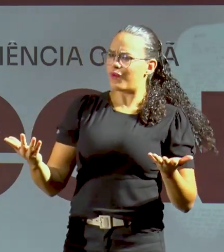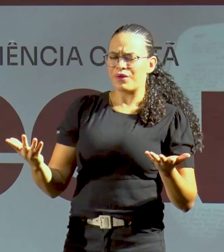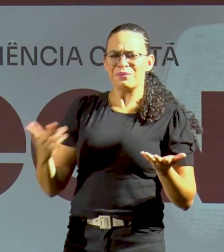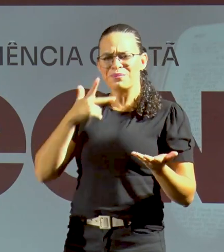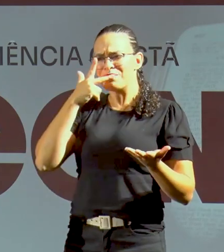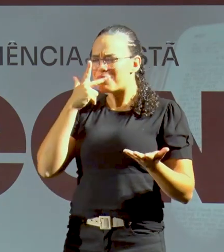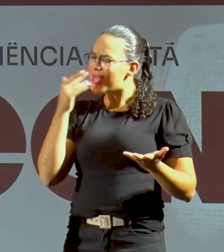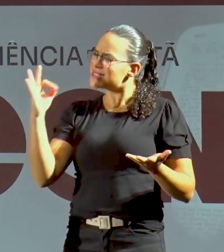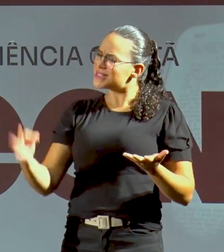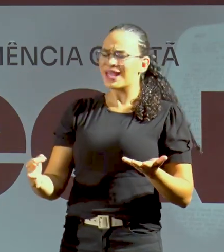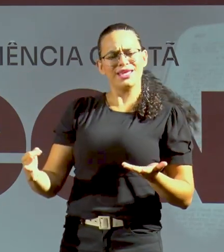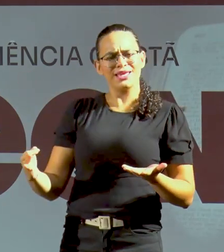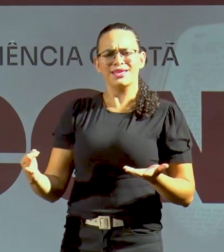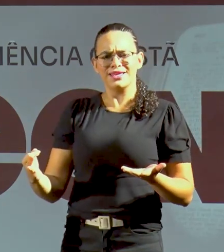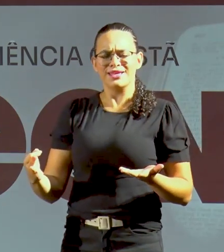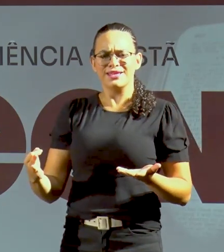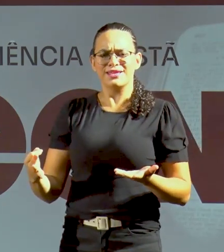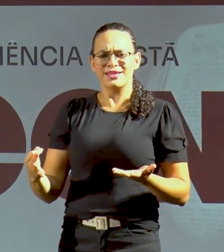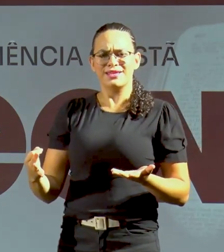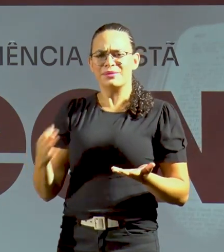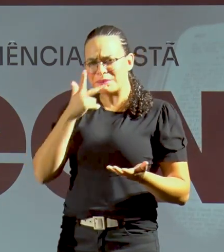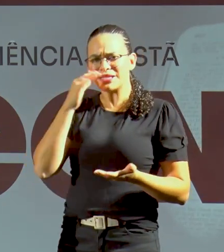parecia o certo